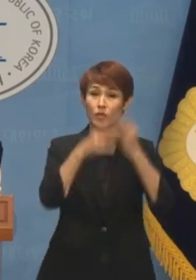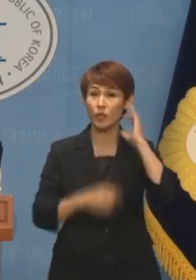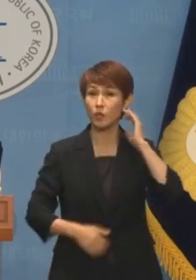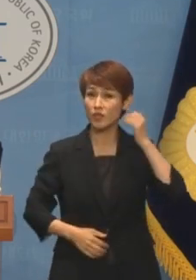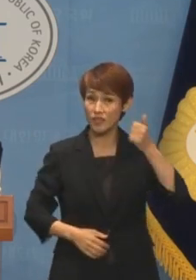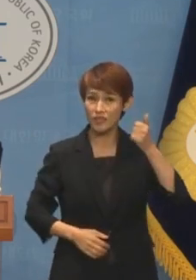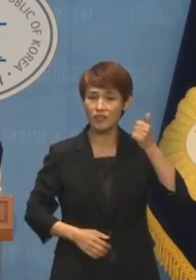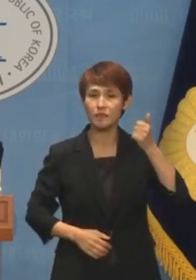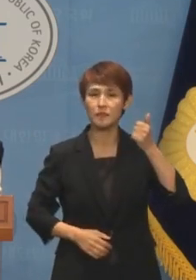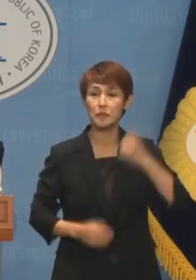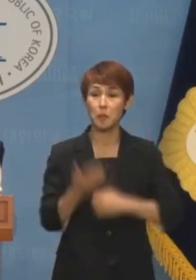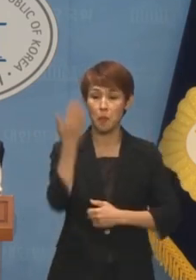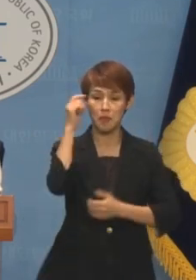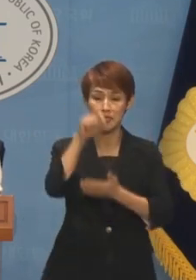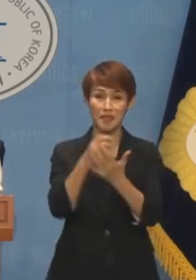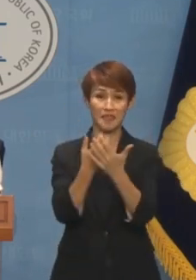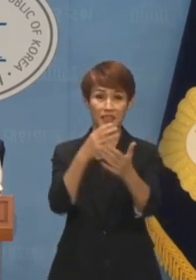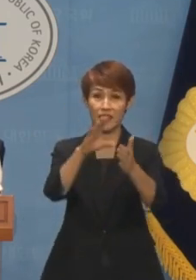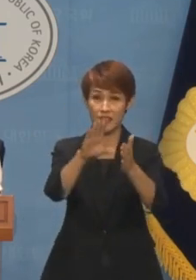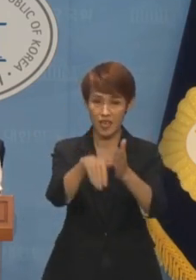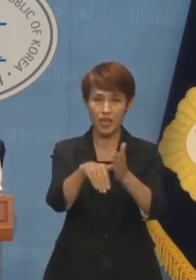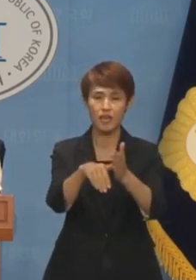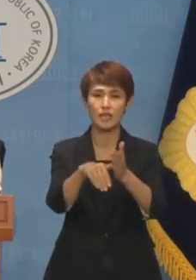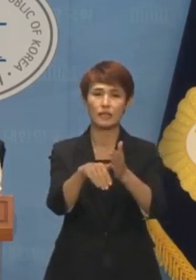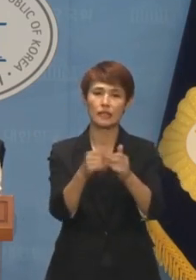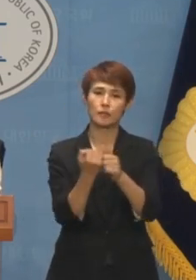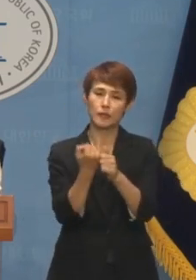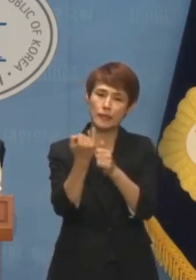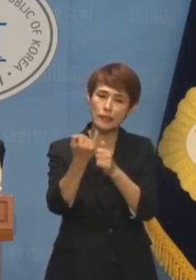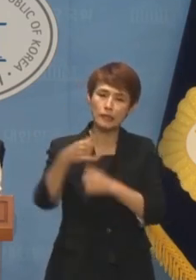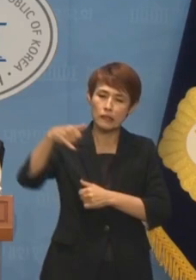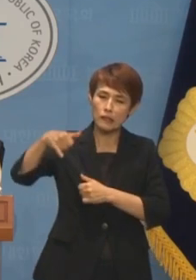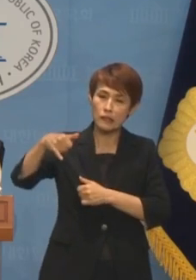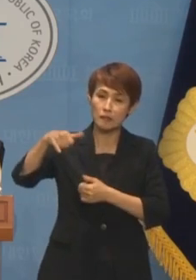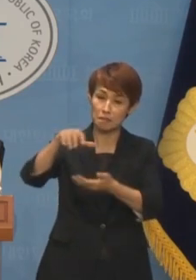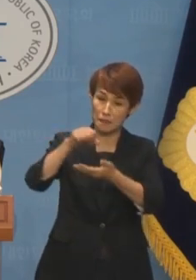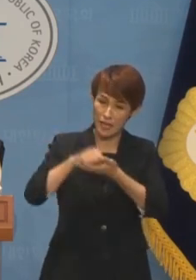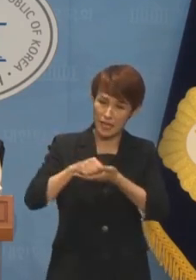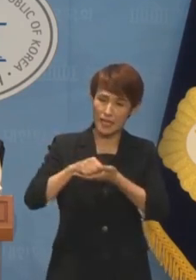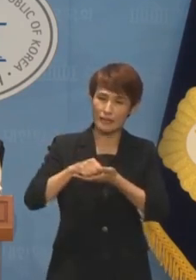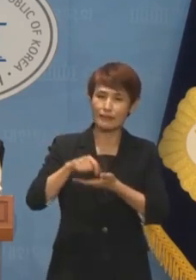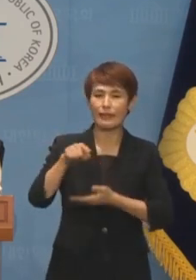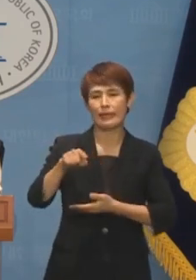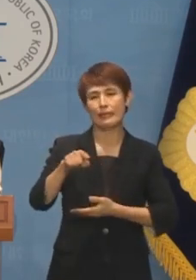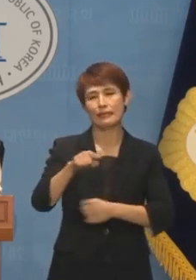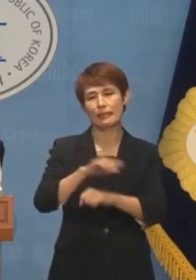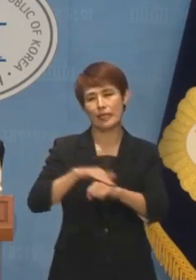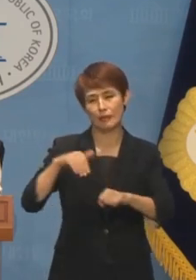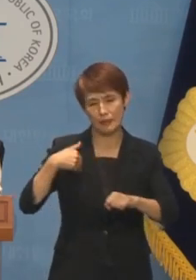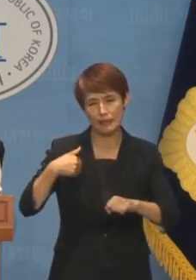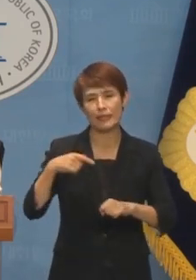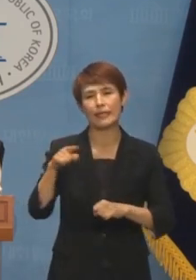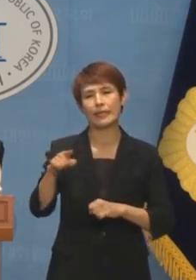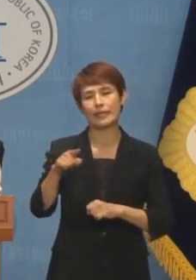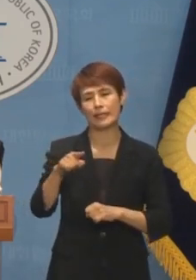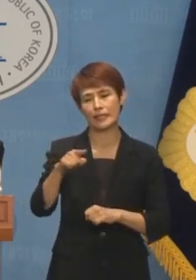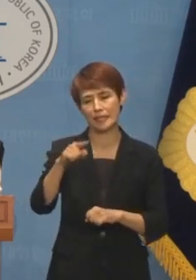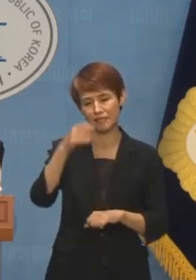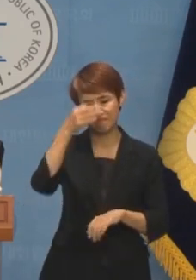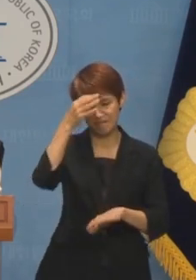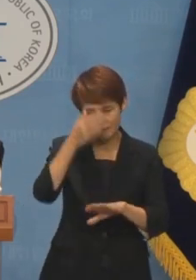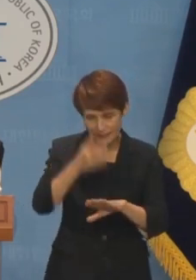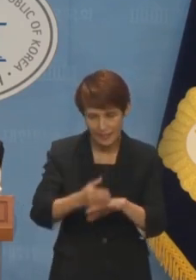최근 취임 2주년 기자회견에서 김 여사의 디올백 수수와 관련하여 아내의 현명하지 못한